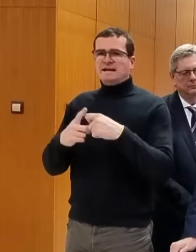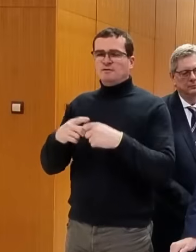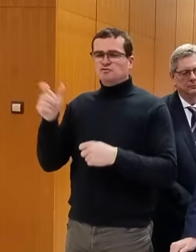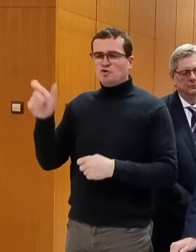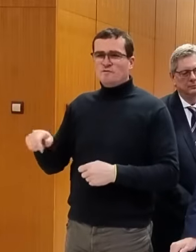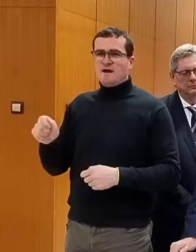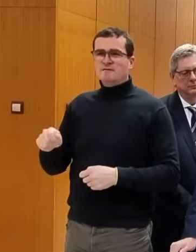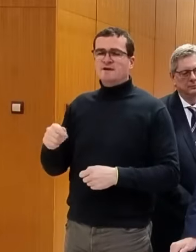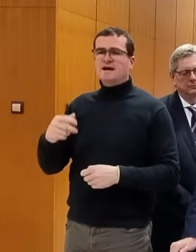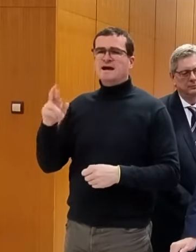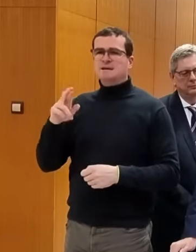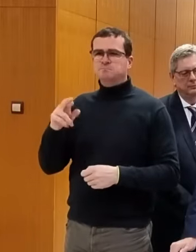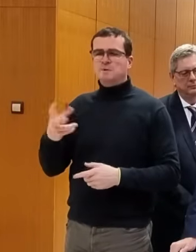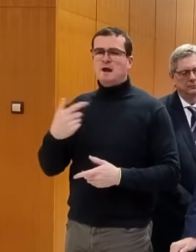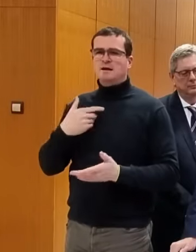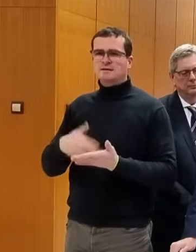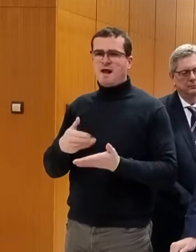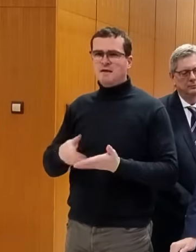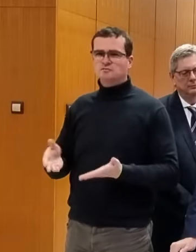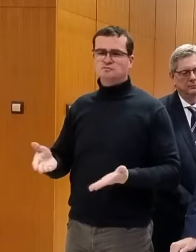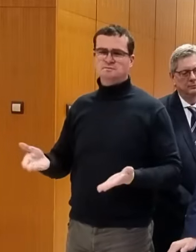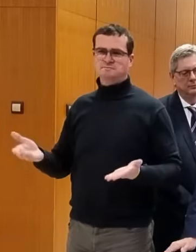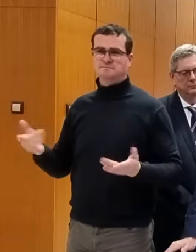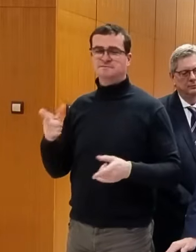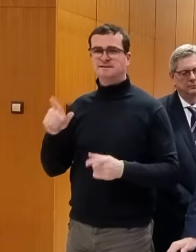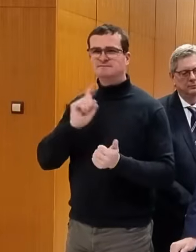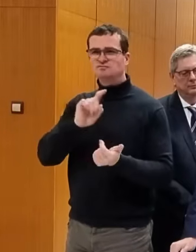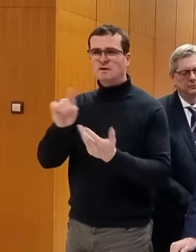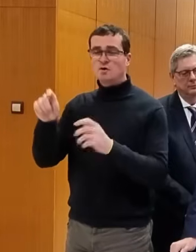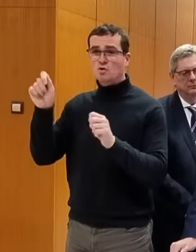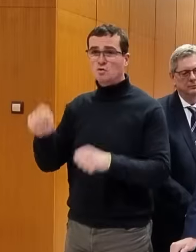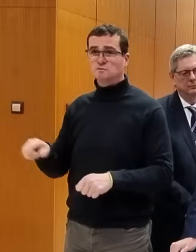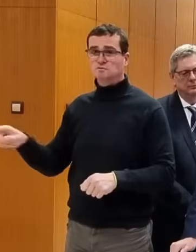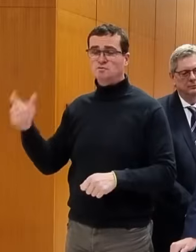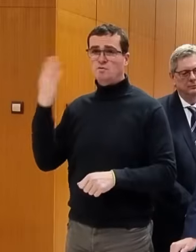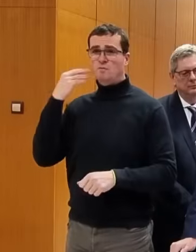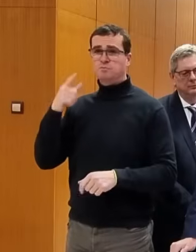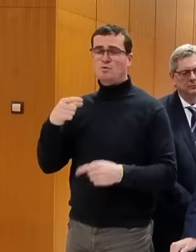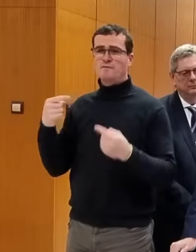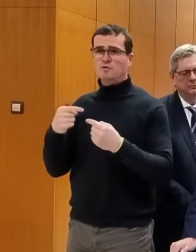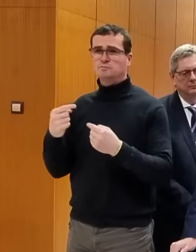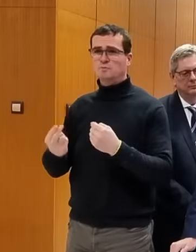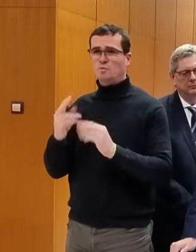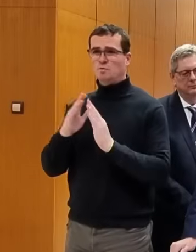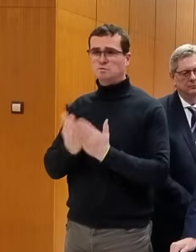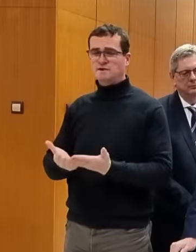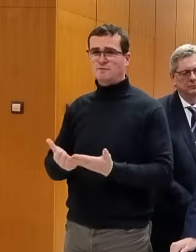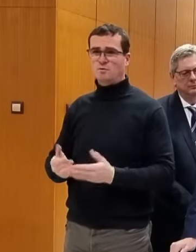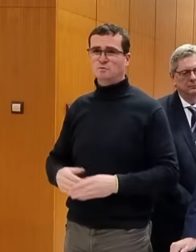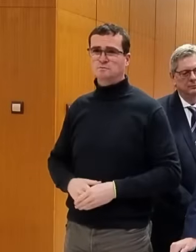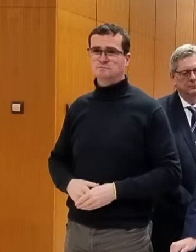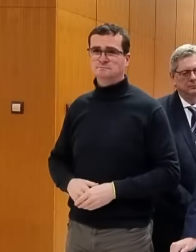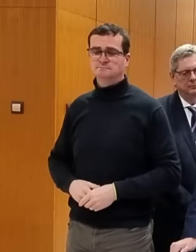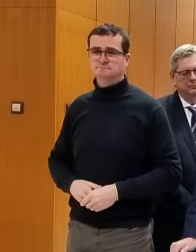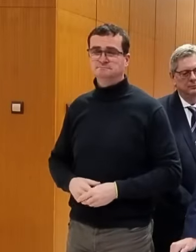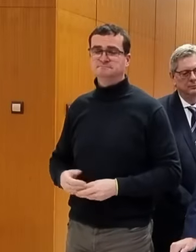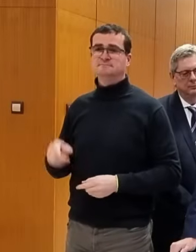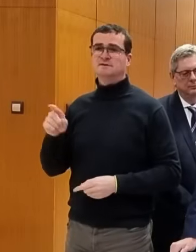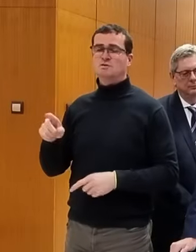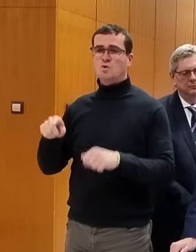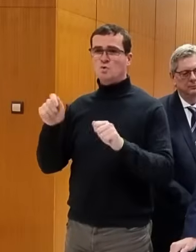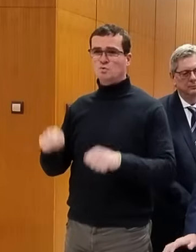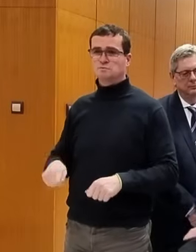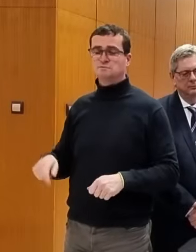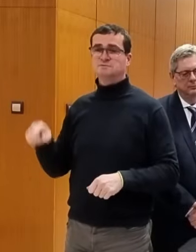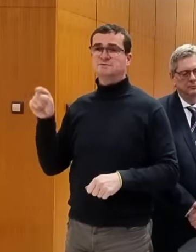Krivočenkovi, advokátovi Rybárovi a mnohých ďalších, kde všade rozhodli súdy, že to bolo v rozpore s ústavou. Takže to je